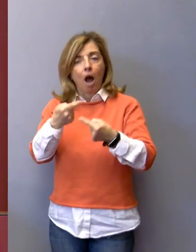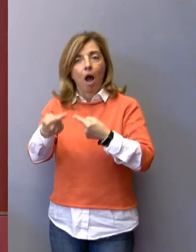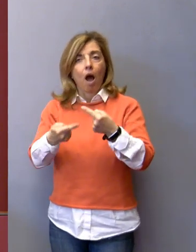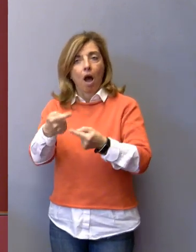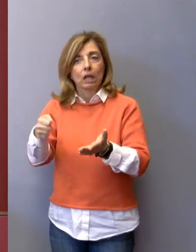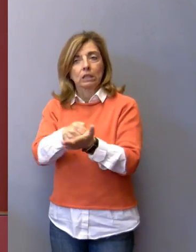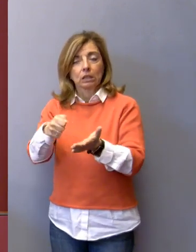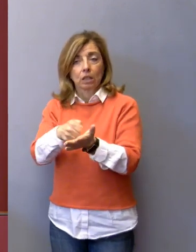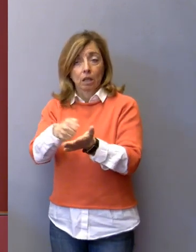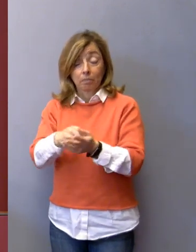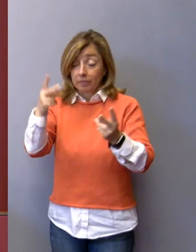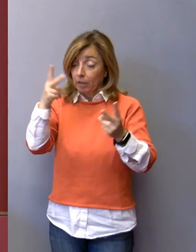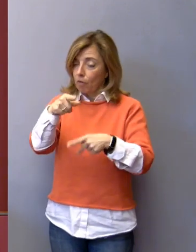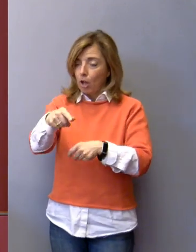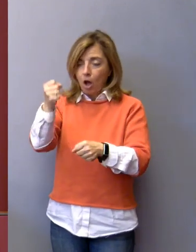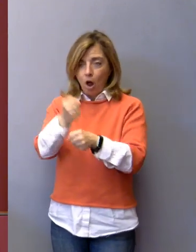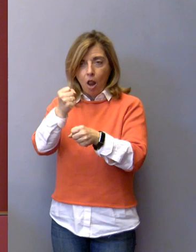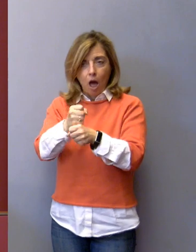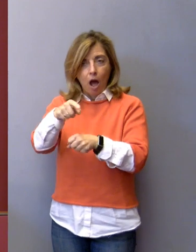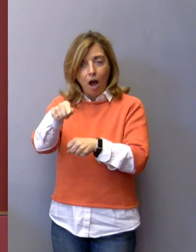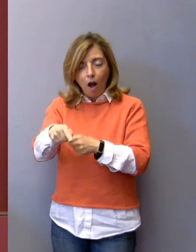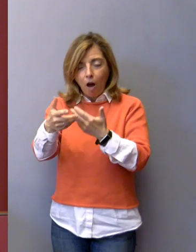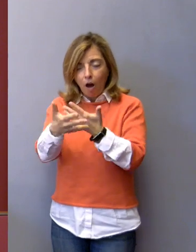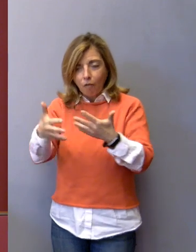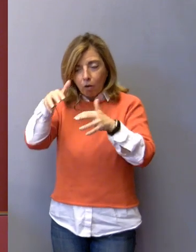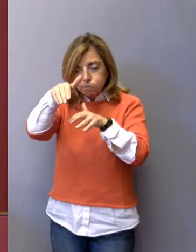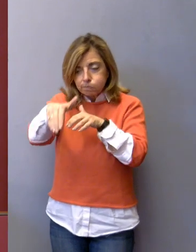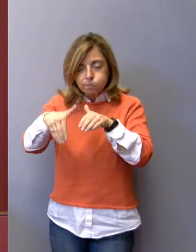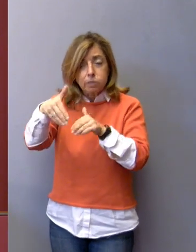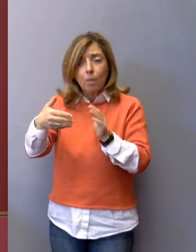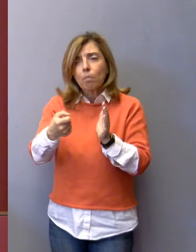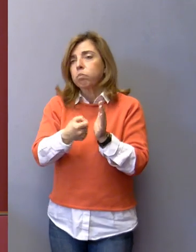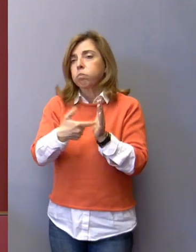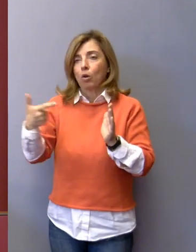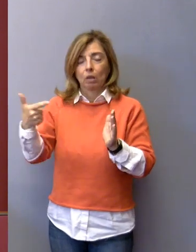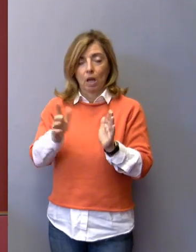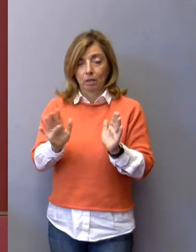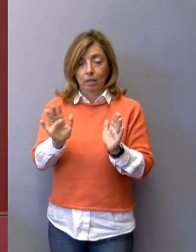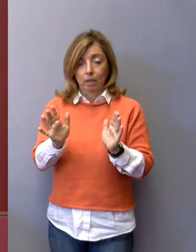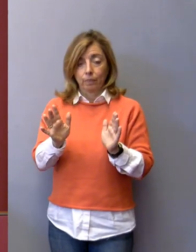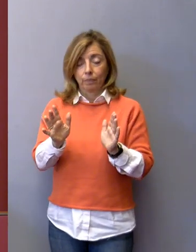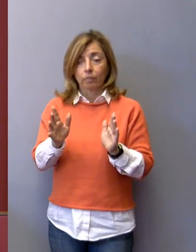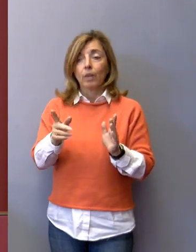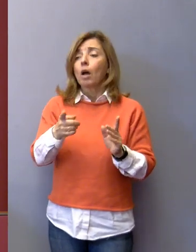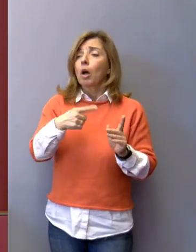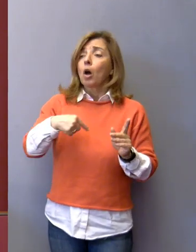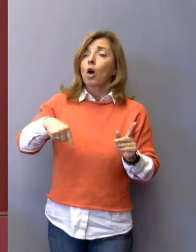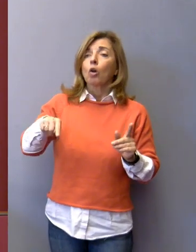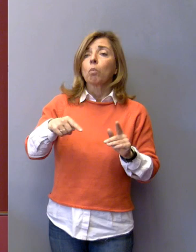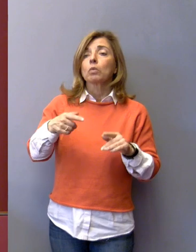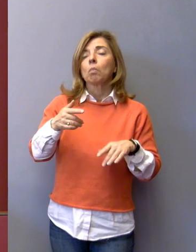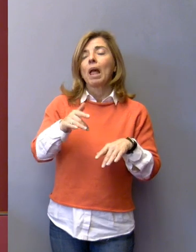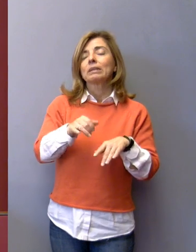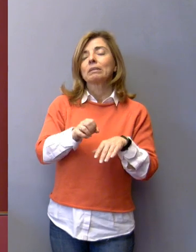imprescindibile rispetto a cui Ecco questo mi permetto di sentire non c'è un disimpegno o ad una